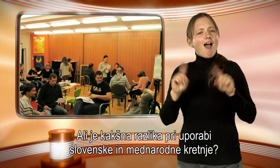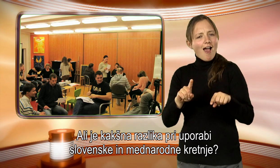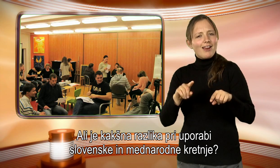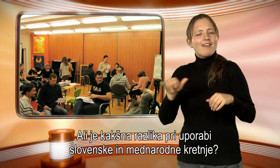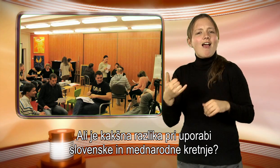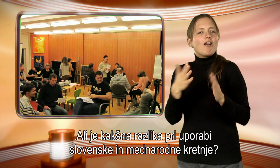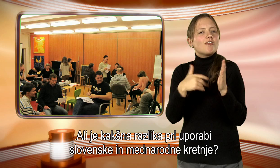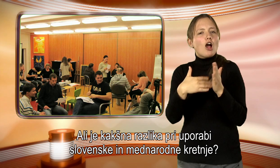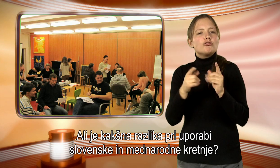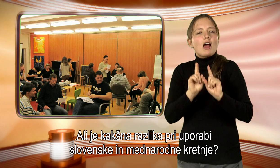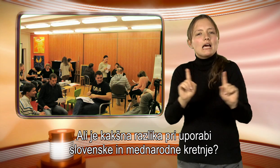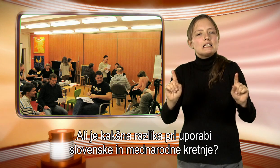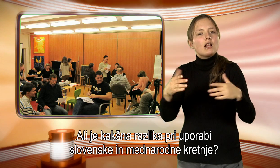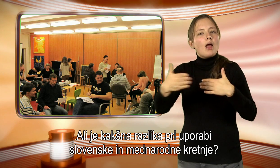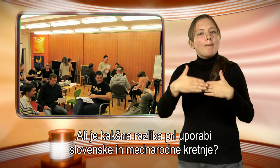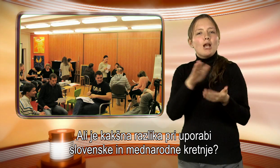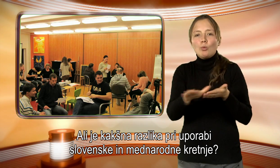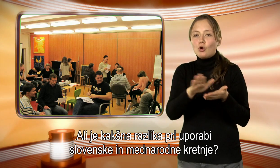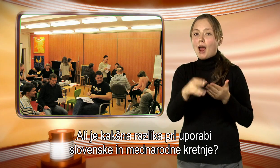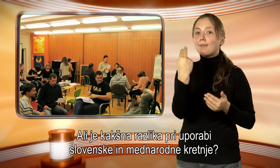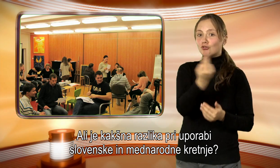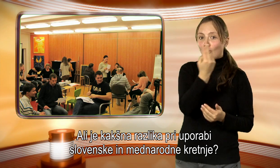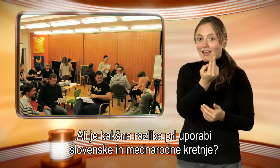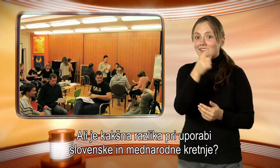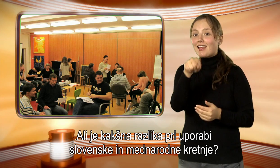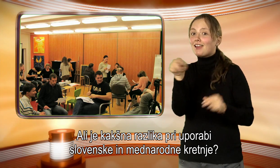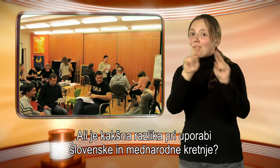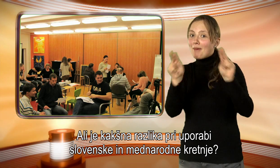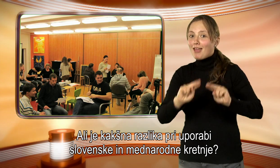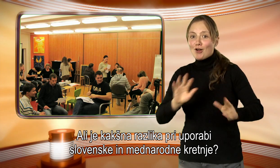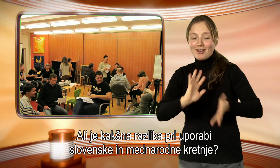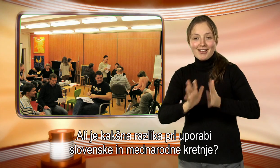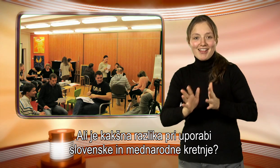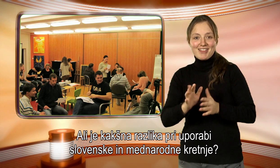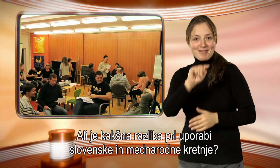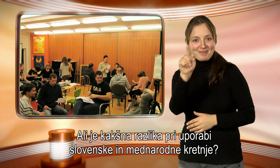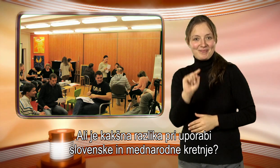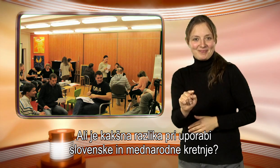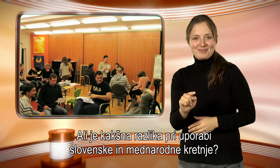Ali je kakšna razlika pri uporabi slovenske in mednarodne kretnje?